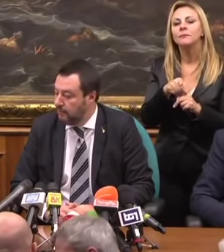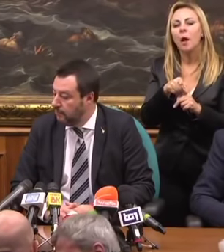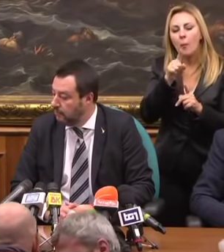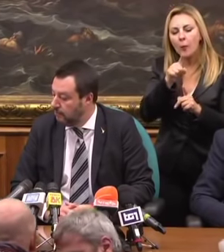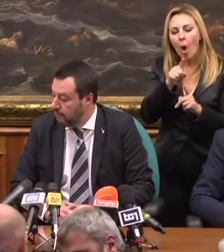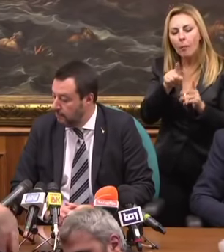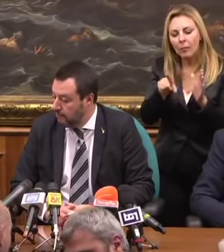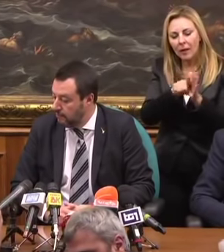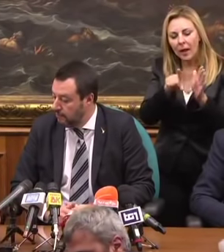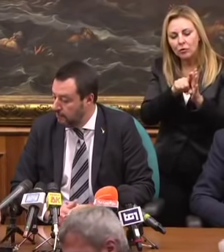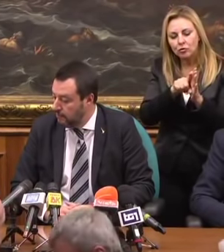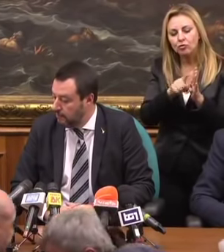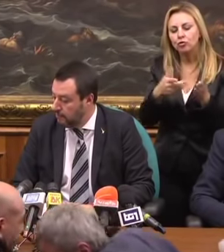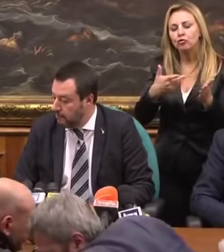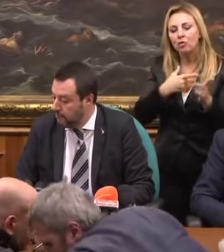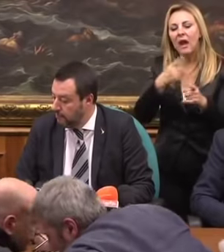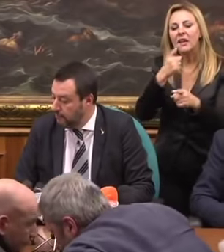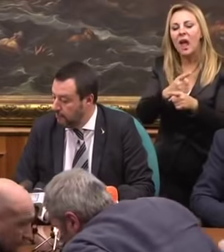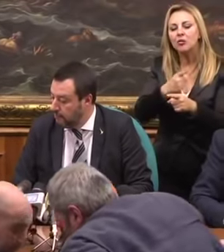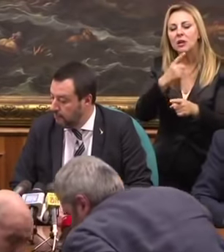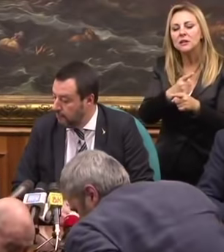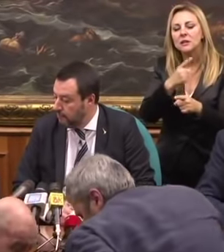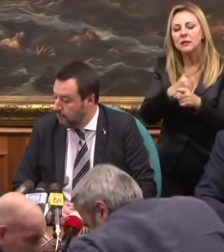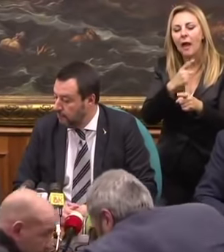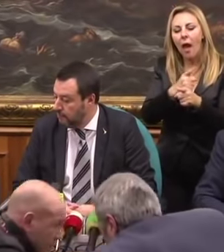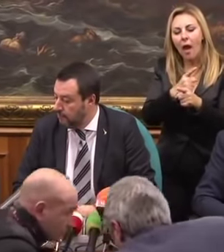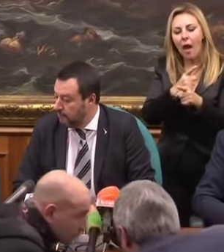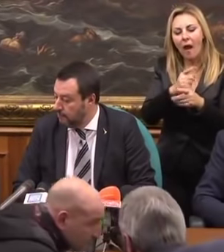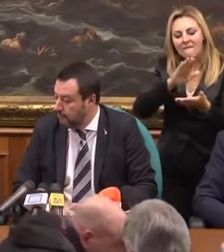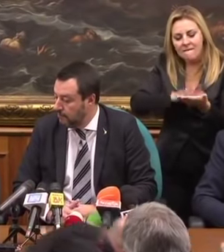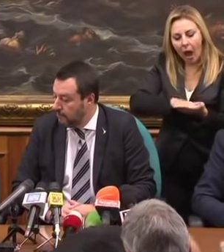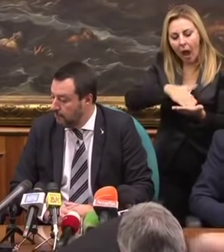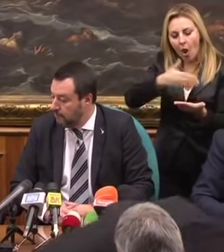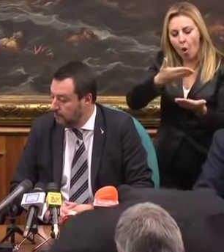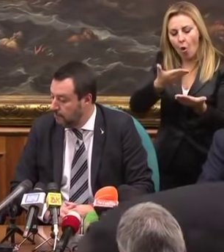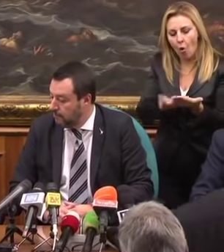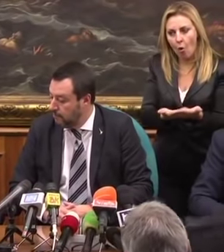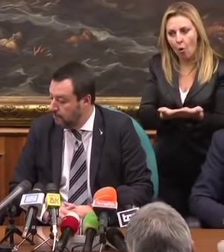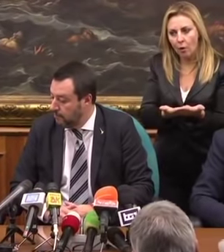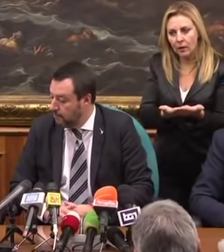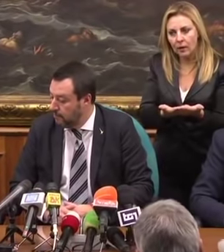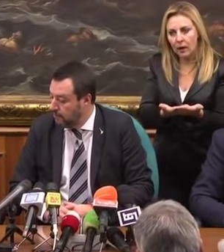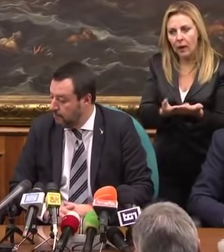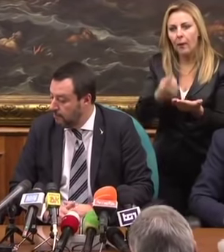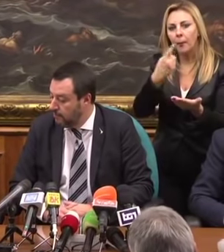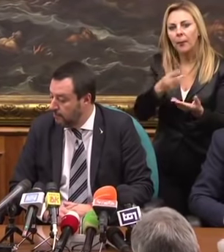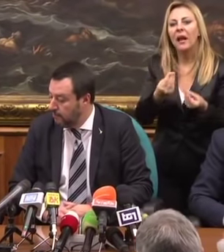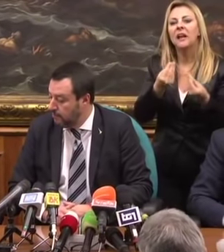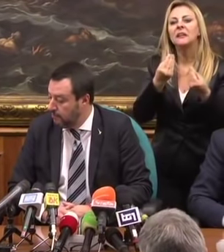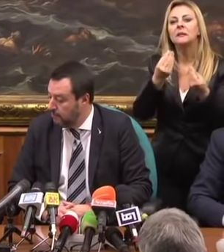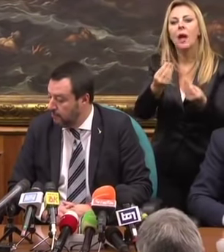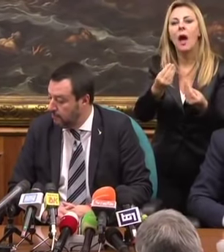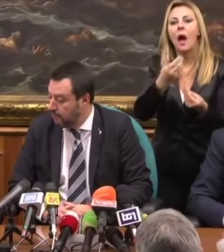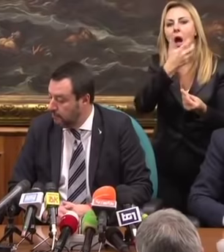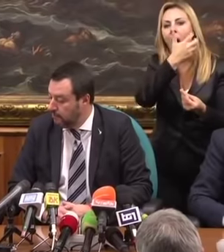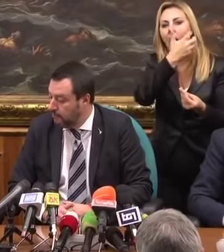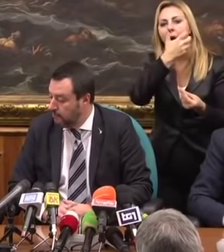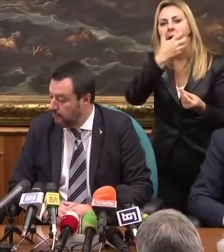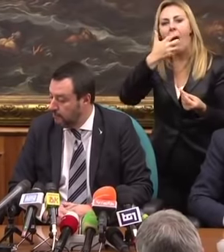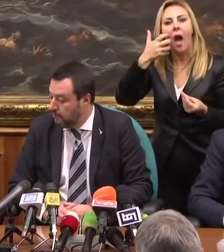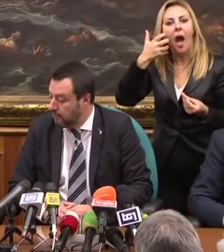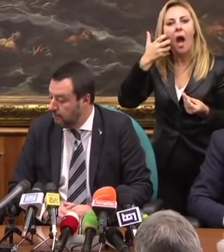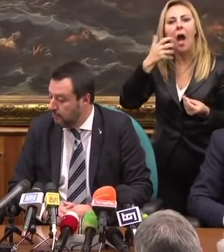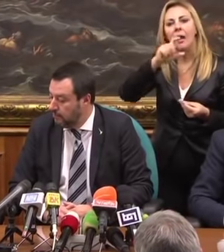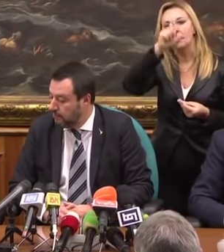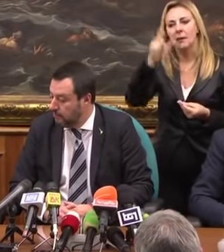che noi abbiamo la necessità di valorizzare e soprattutto per ridare senso di appartenenza e identità ai nostri